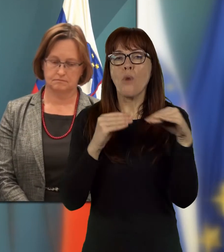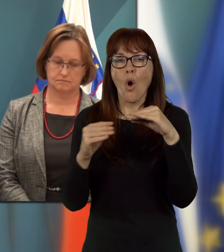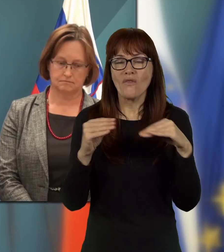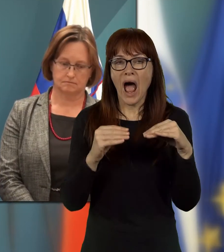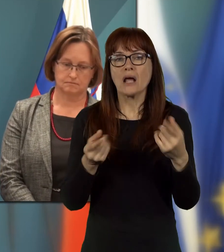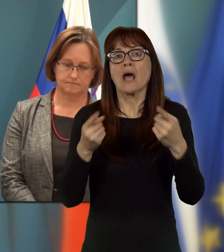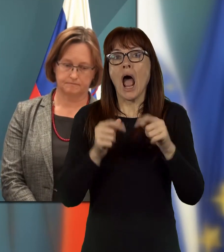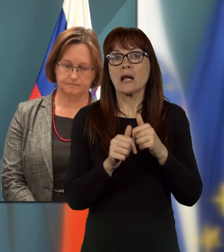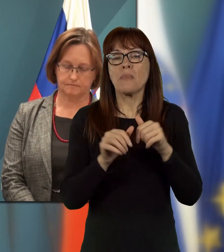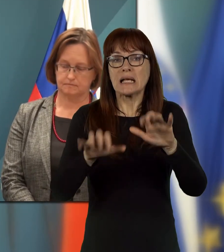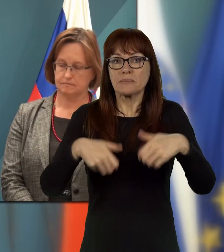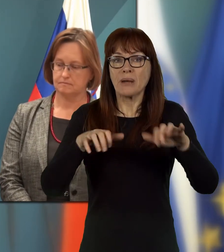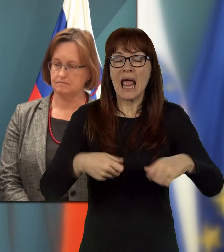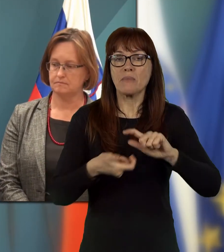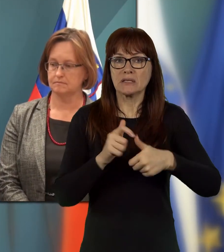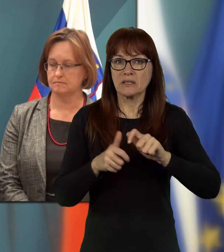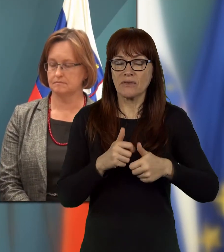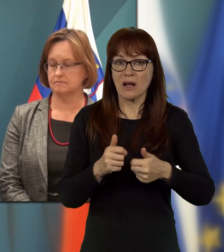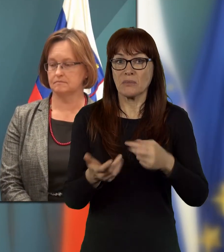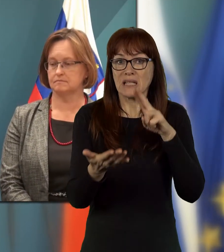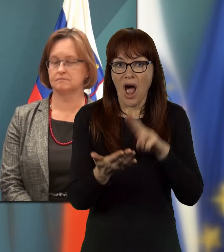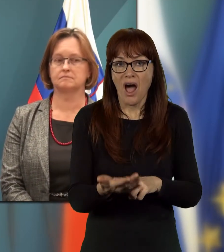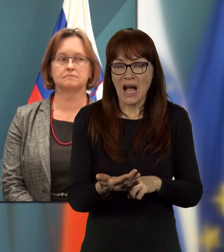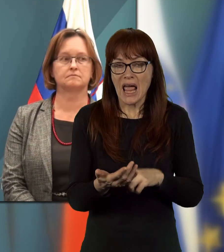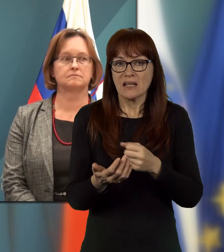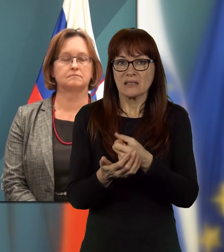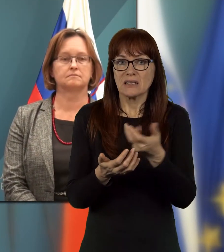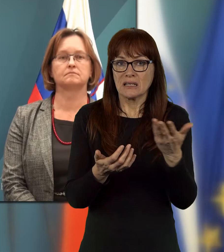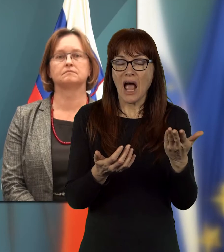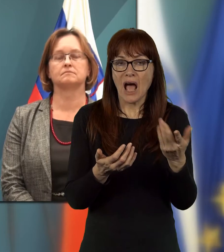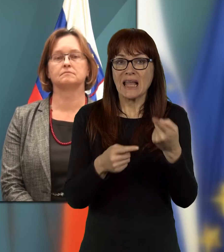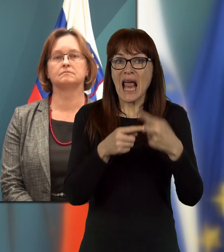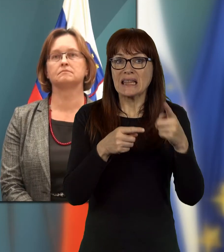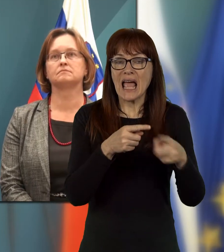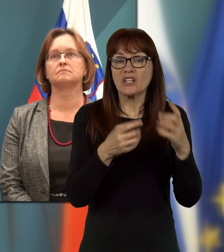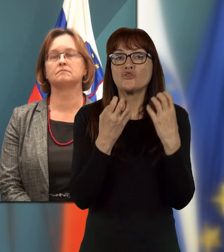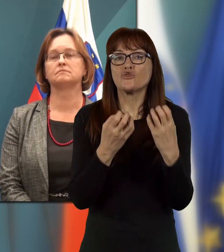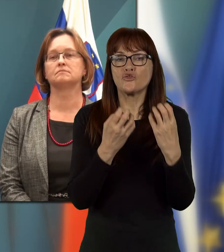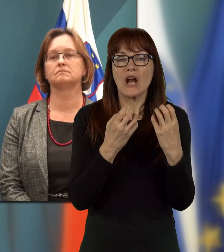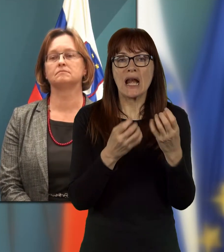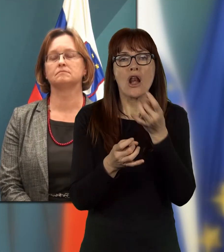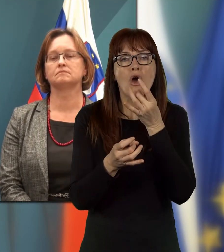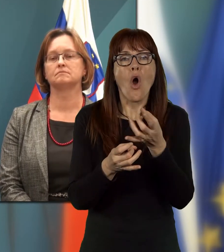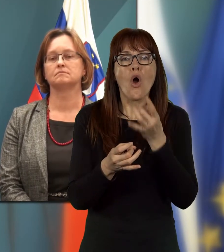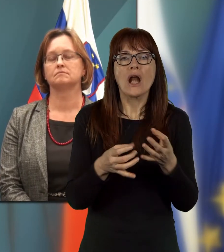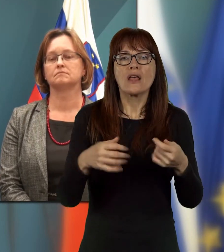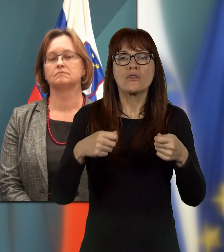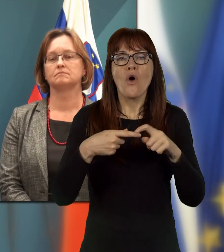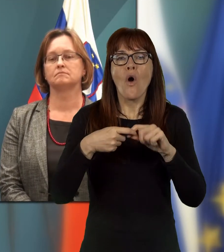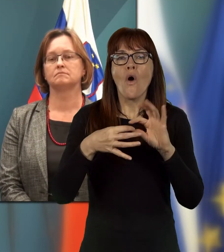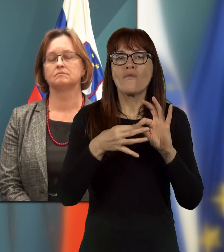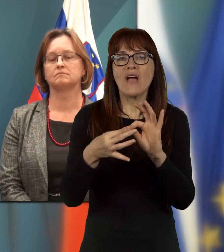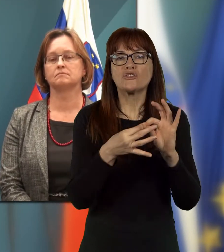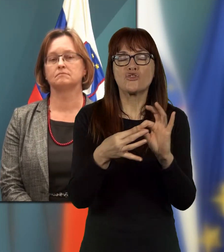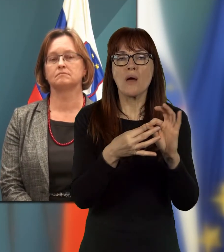pogovarjati ali pa sprejemati stvari, ki so v bistvu dejansko nekateri deležniki so želeli, da konkretno